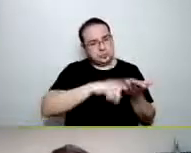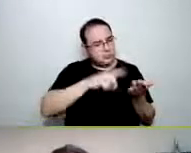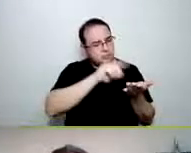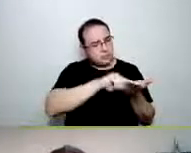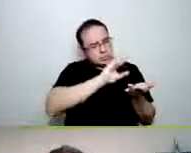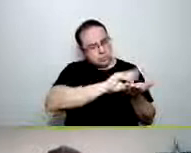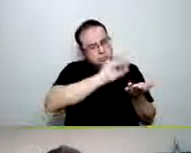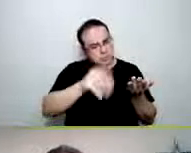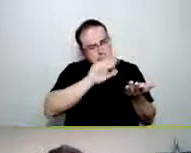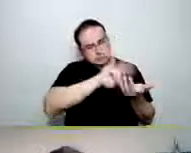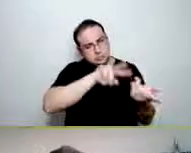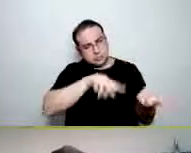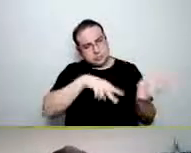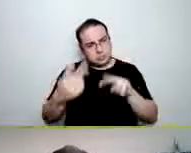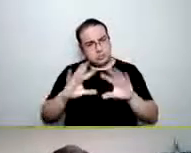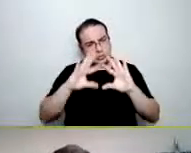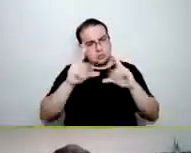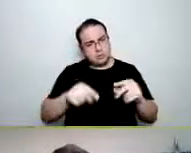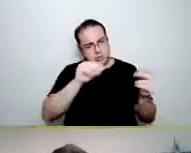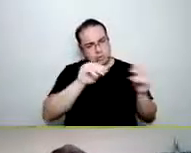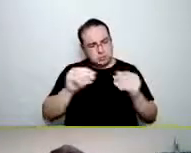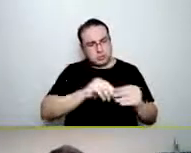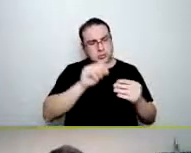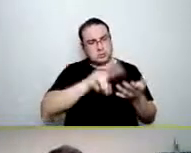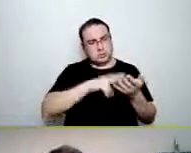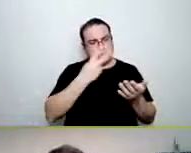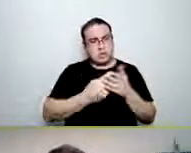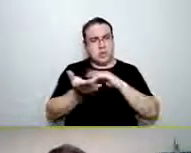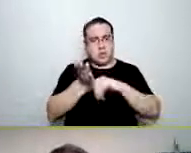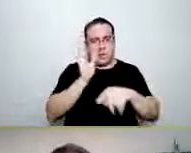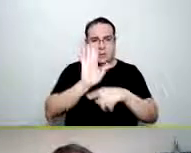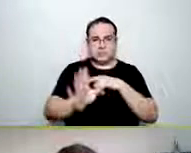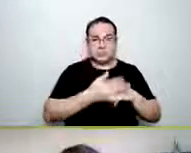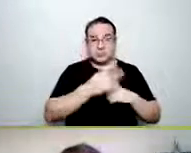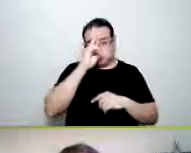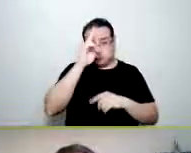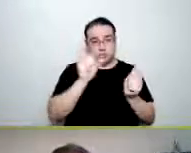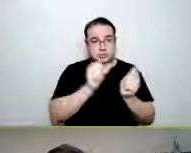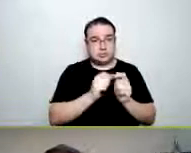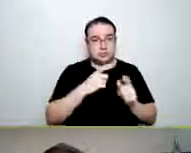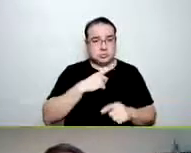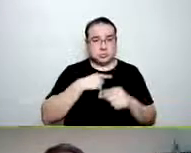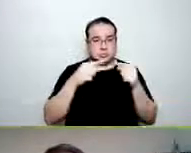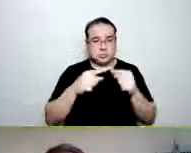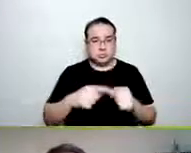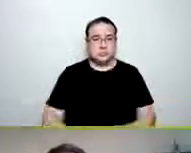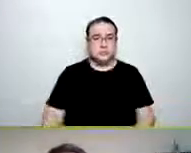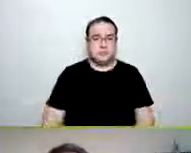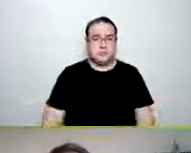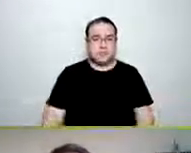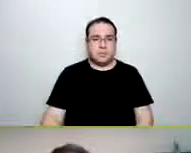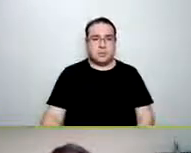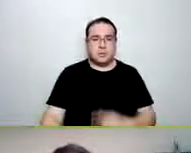tradução. Então, assim, hoje em dia é uma colaboração mais intensa entre os falantes e